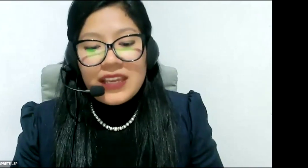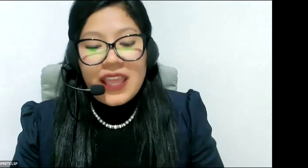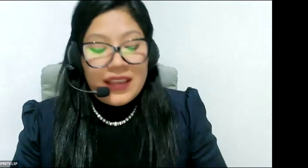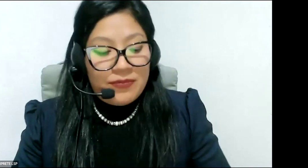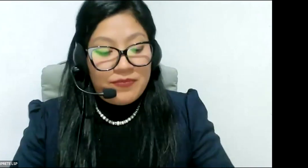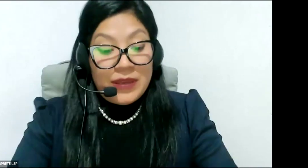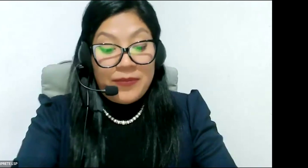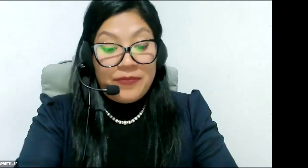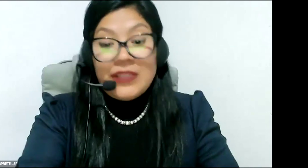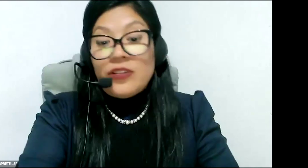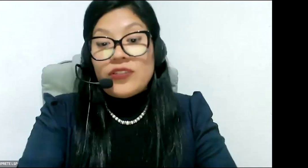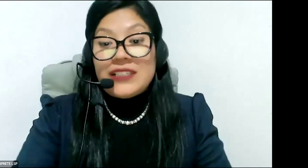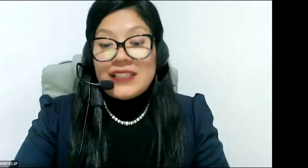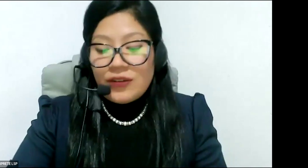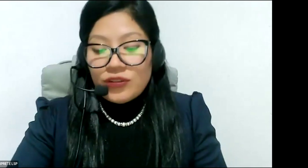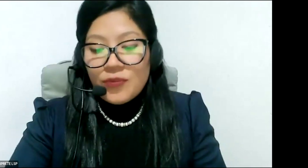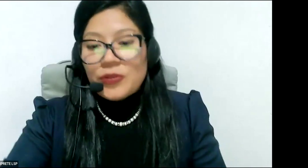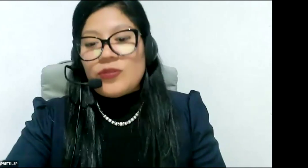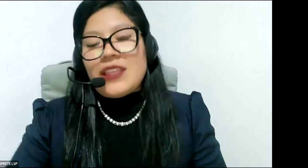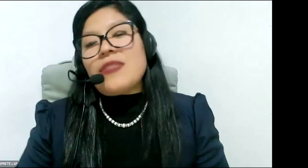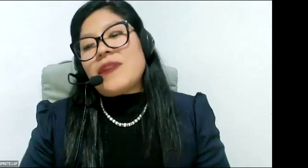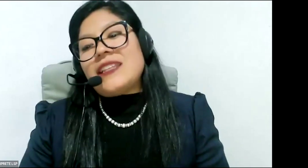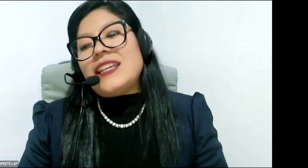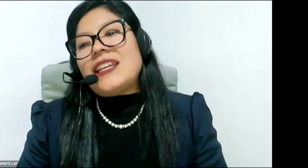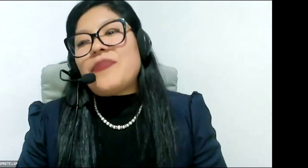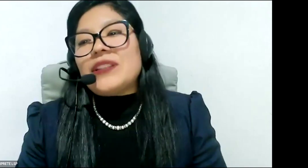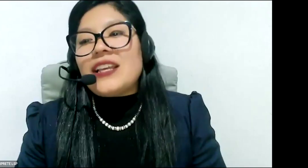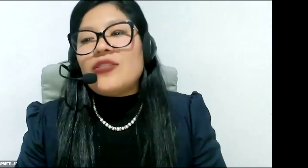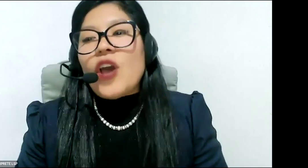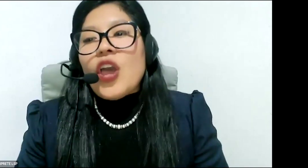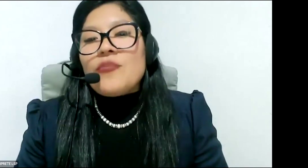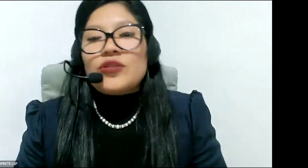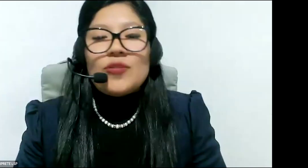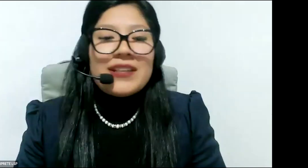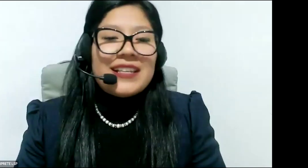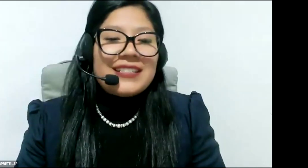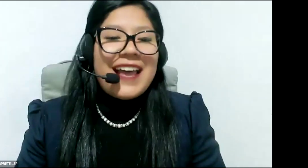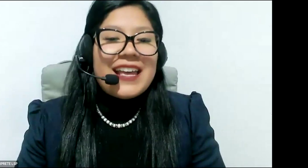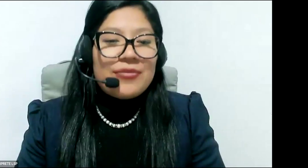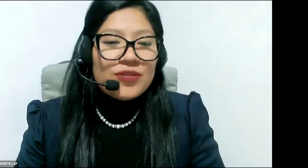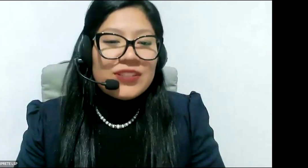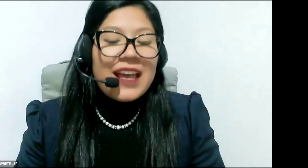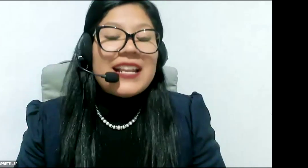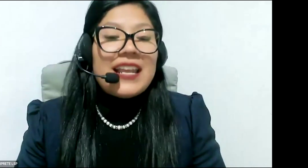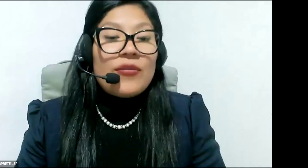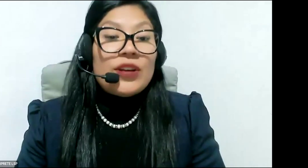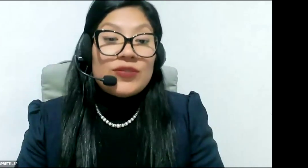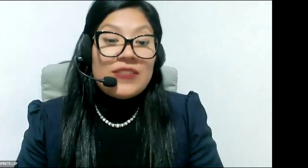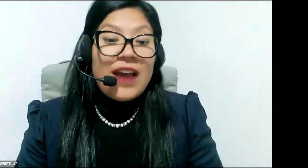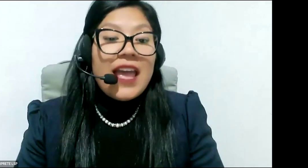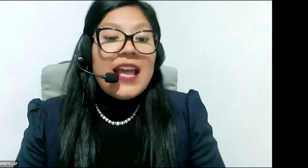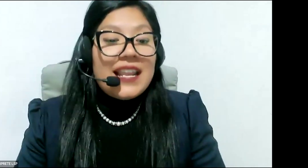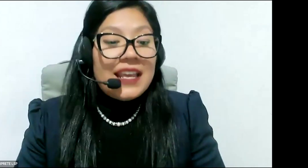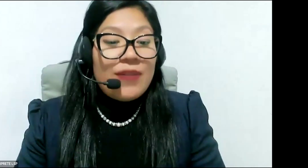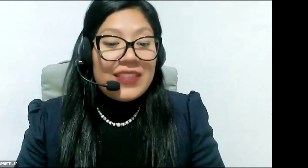de seguir viéndonos quizás en otra oportunidad para seguir aprendiendo mucho más de esta hermosa lengua